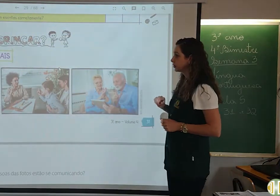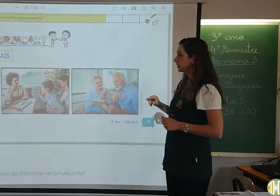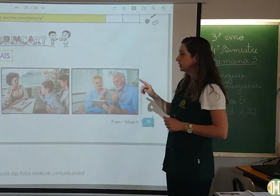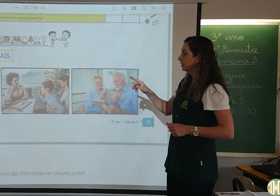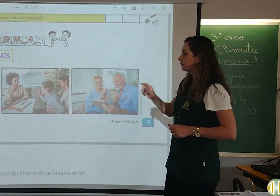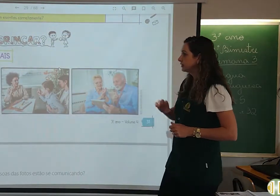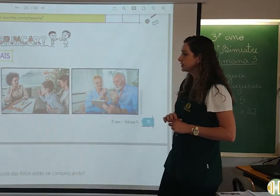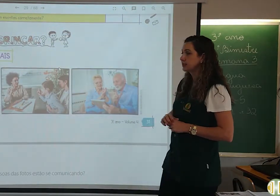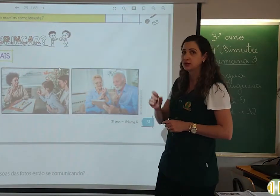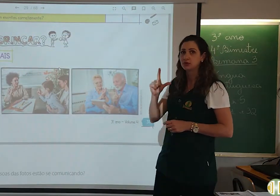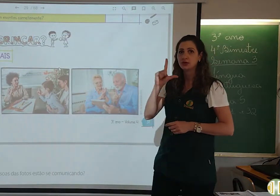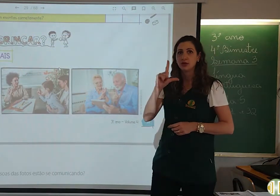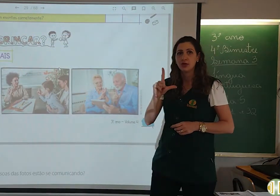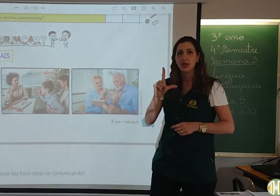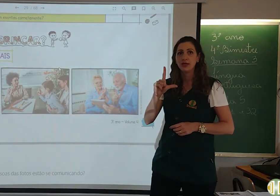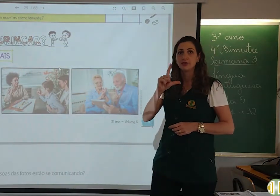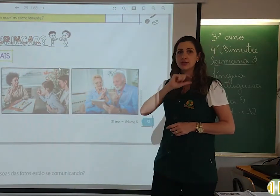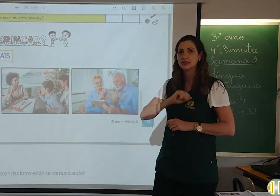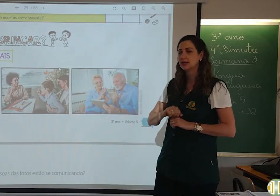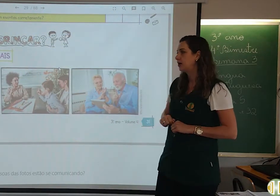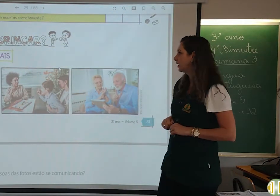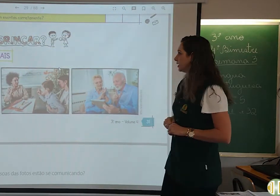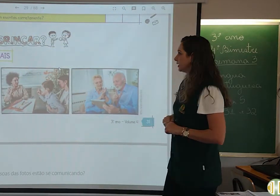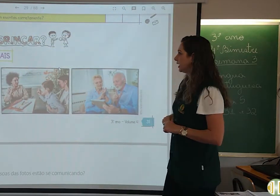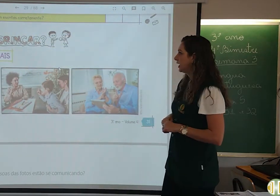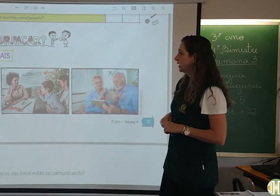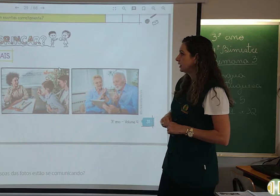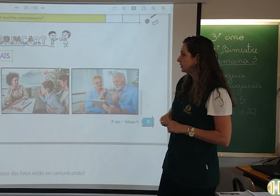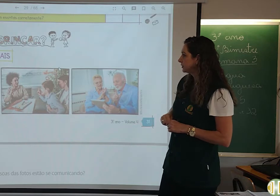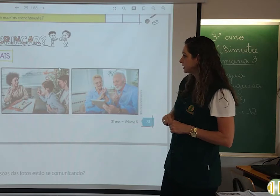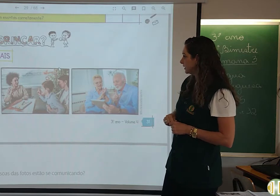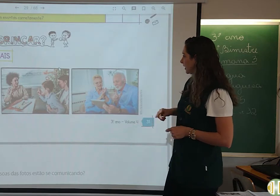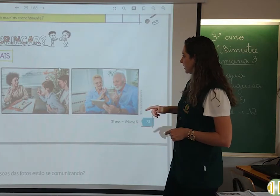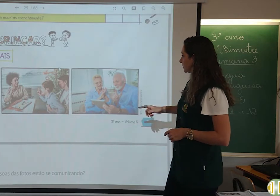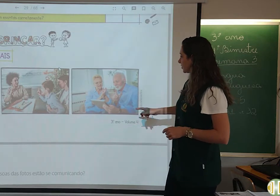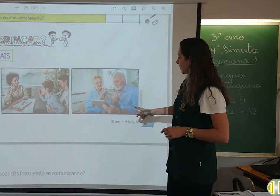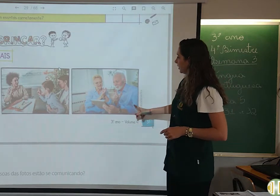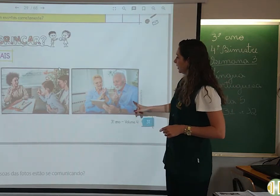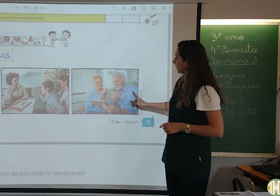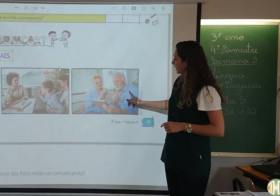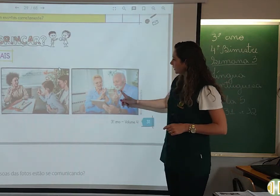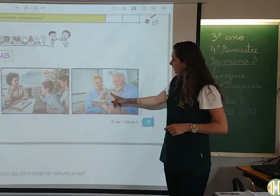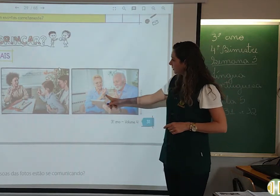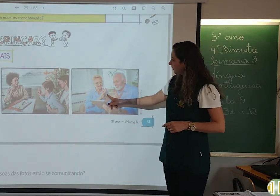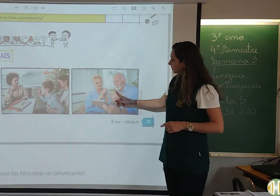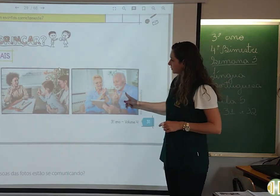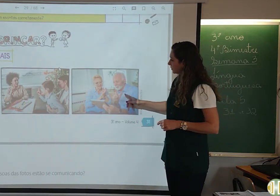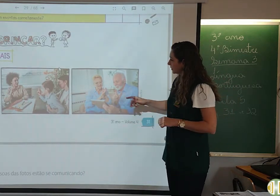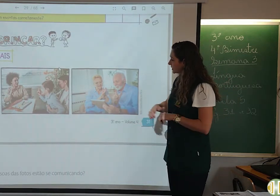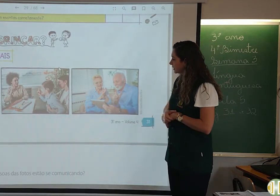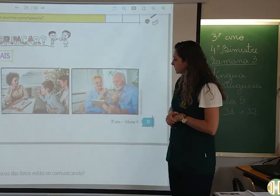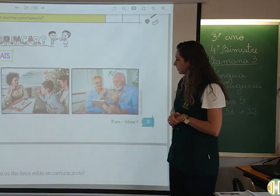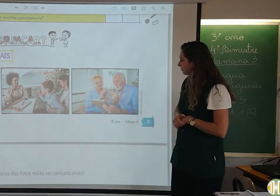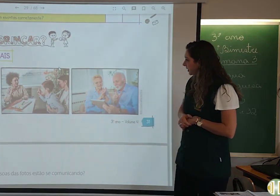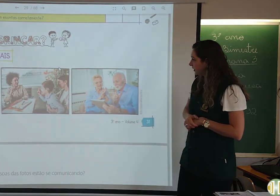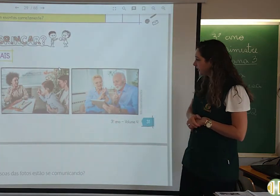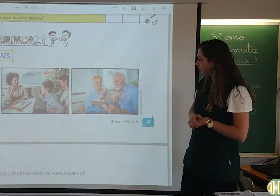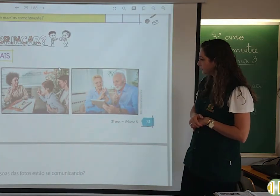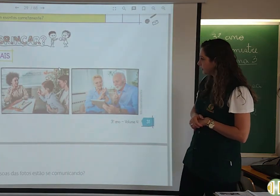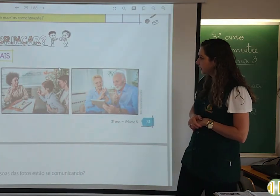professora, fazendo a língua de sinal, a letra A em língua de sinais, ó. E aqui, ó, os dois aqui estão aprendendo também